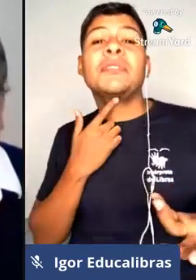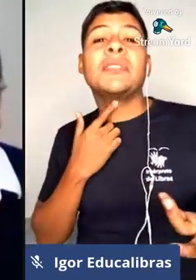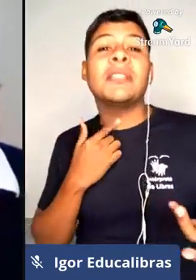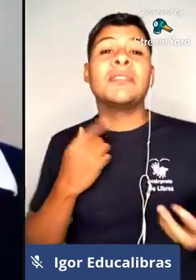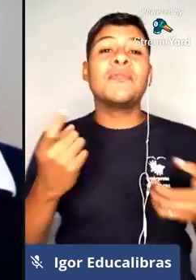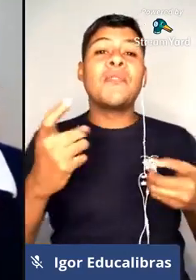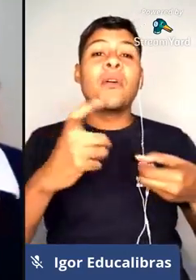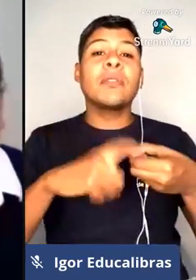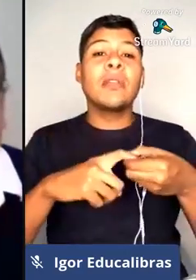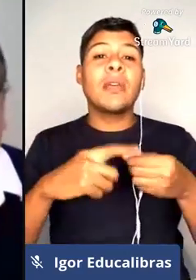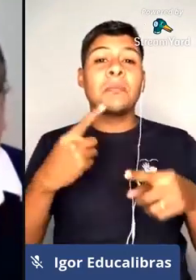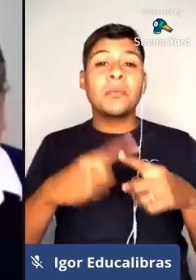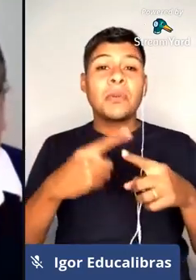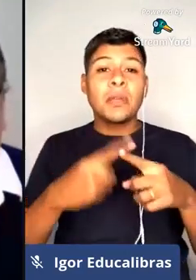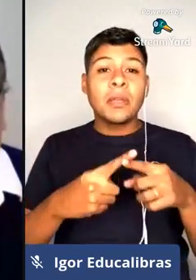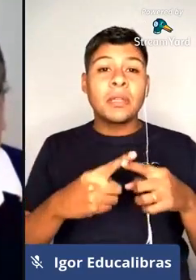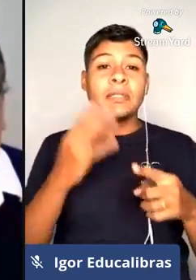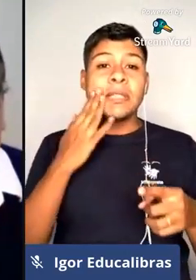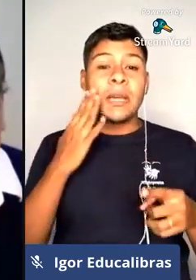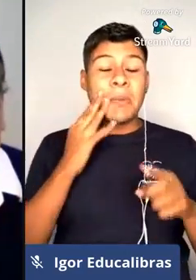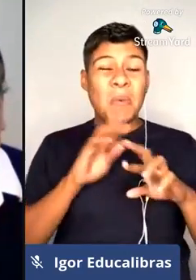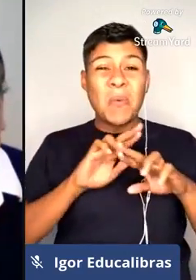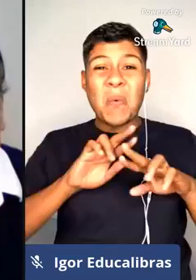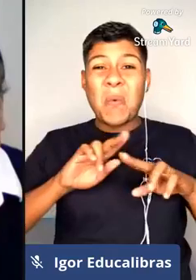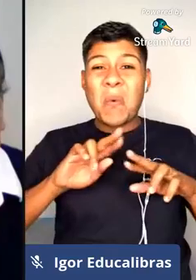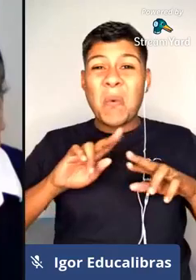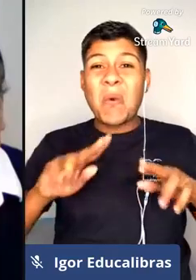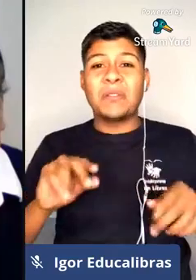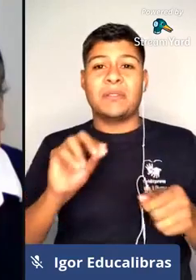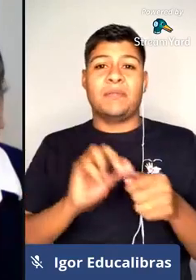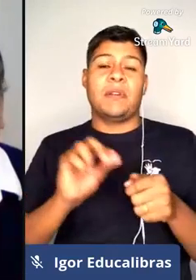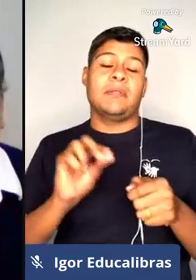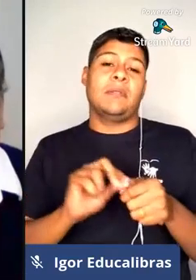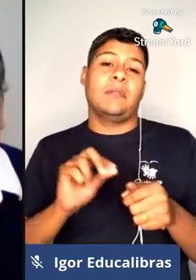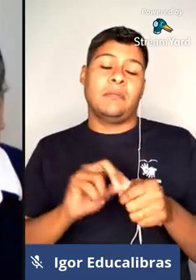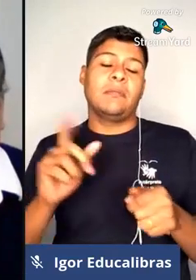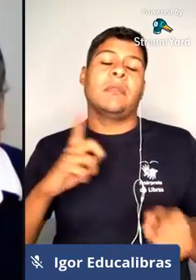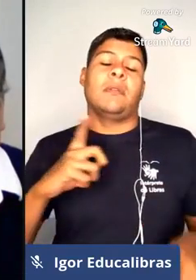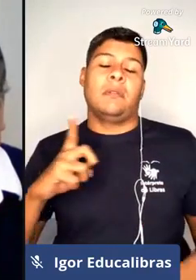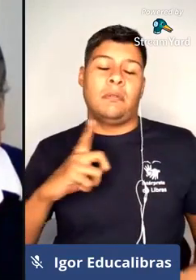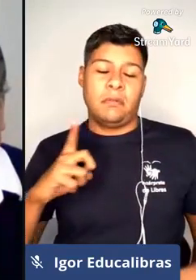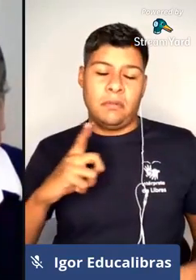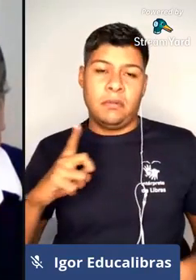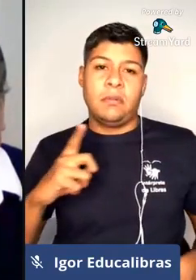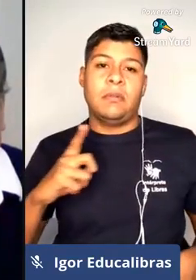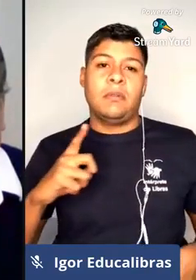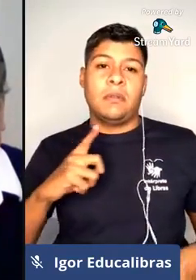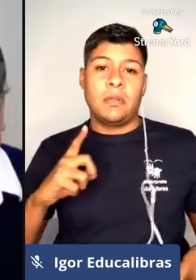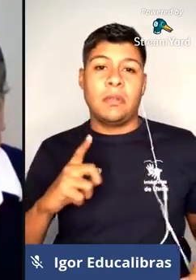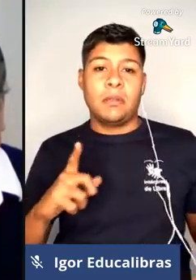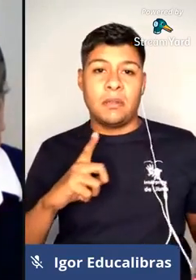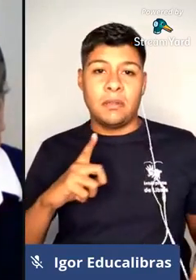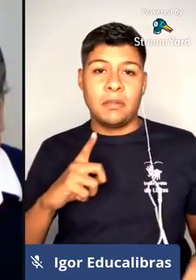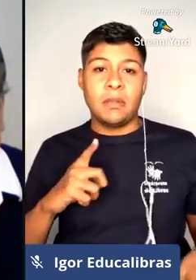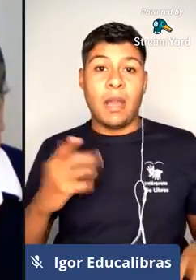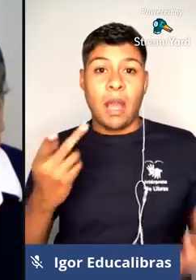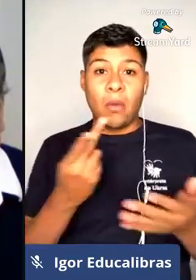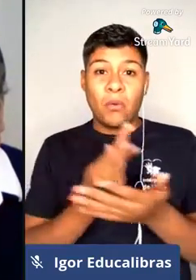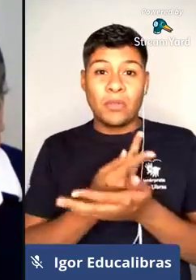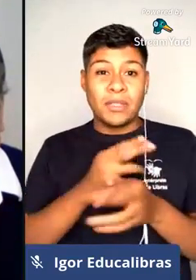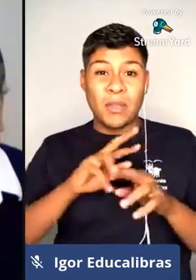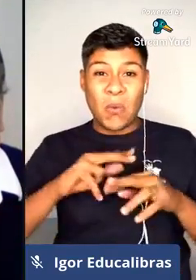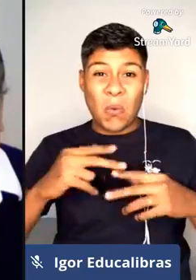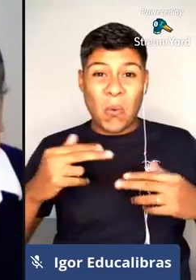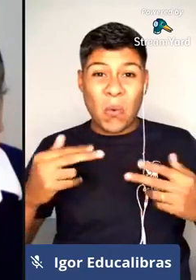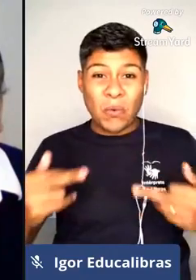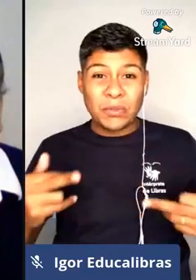quê? Porque tem muita coisa para fazer ainda. Nós fizemos muita coisa, aconteceu muita coisa, mas tem